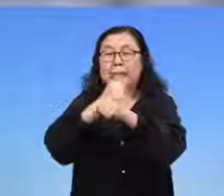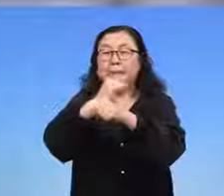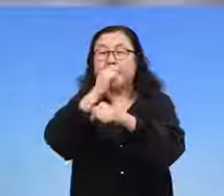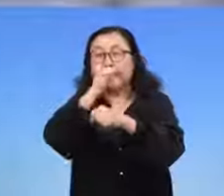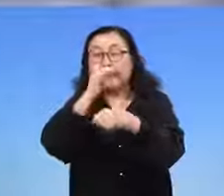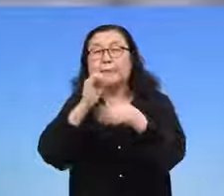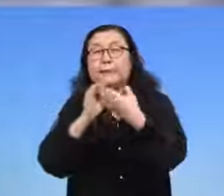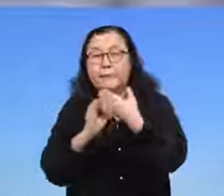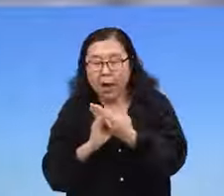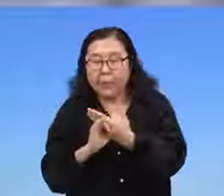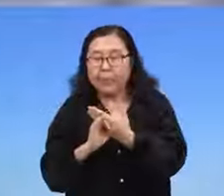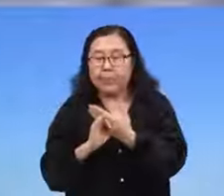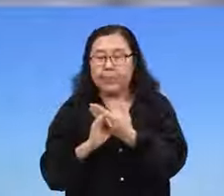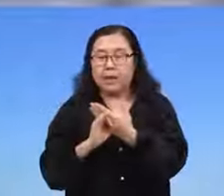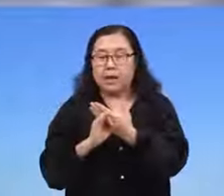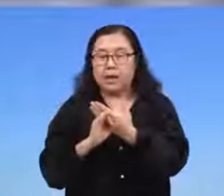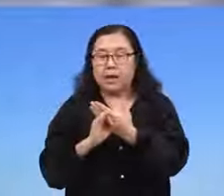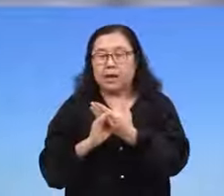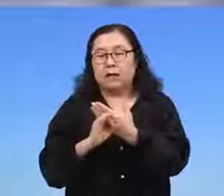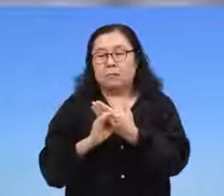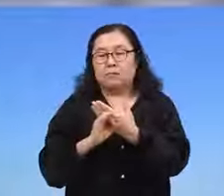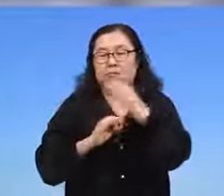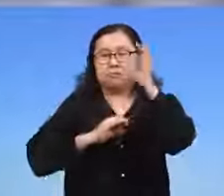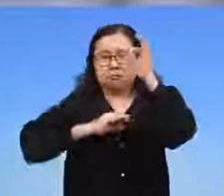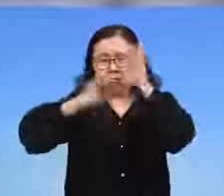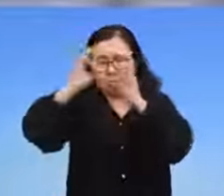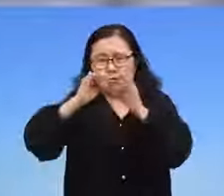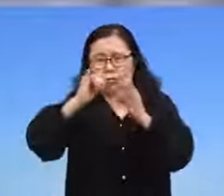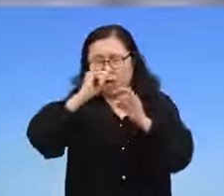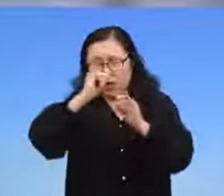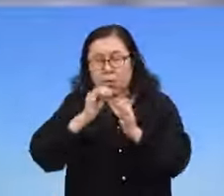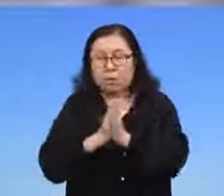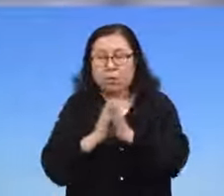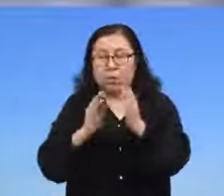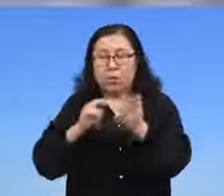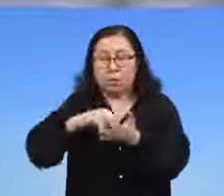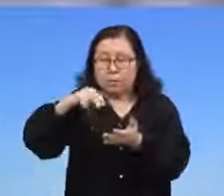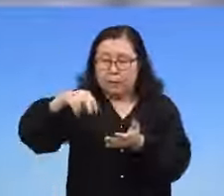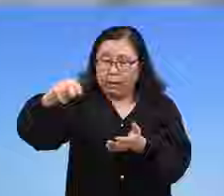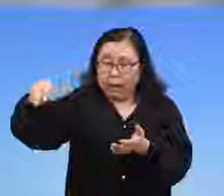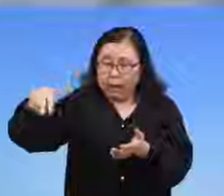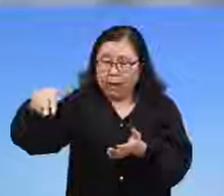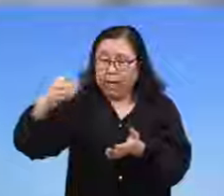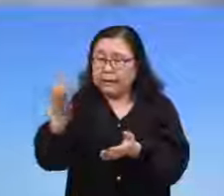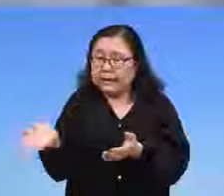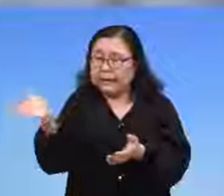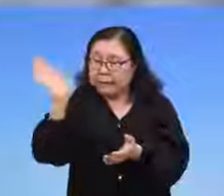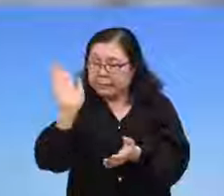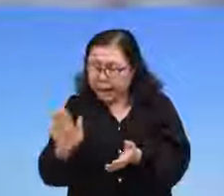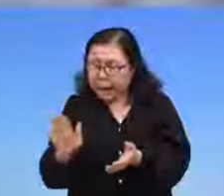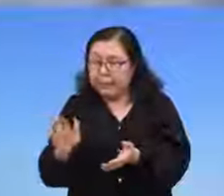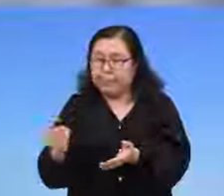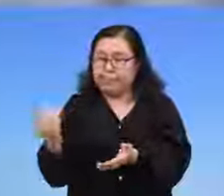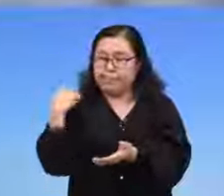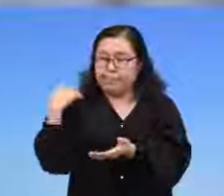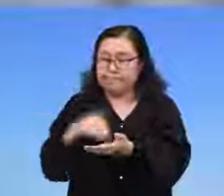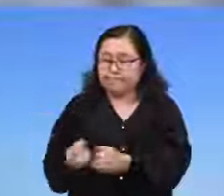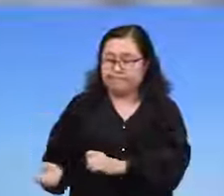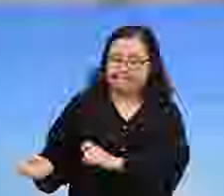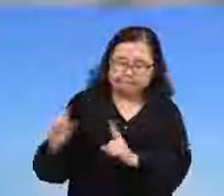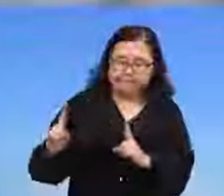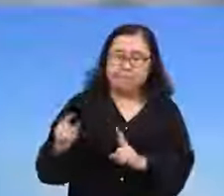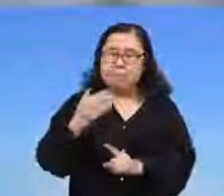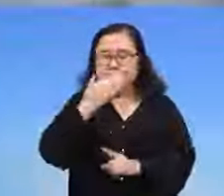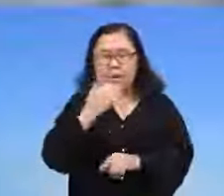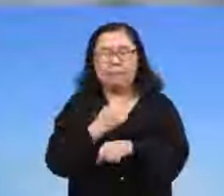언제든지 실수하지만 언제든지 옆길로 새지만 바로바로 복귀가 된다는 겁니다. 그래서 제가 오늘 새벽에 이 말씀을